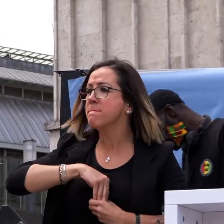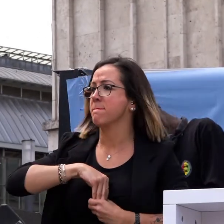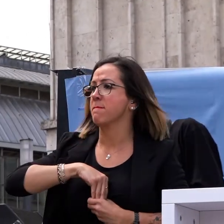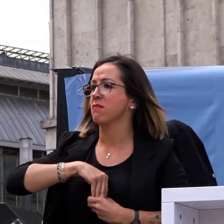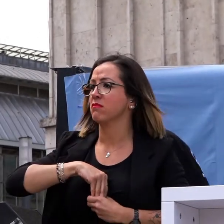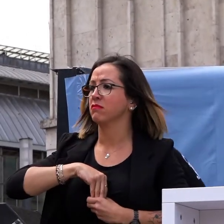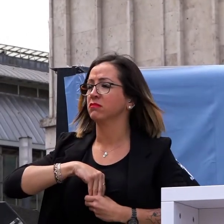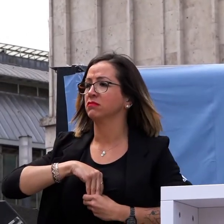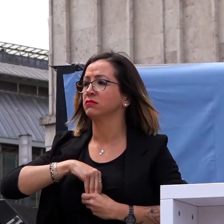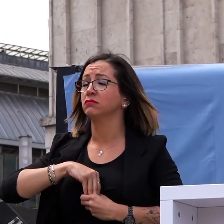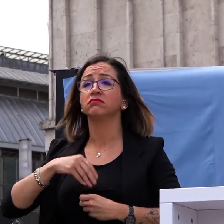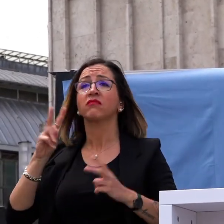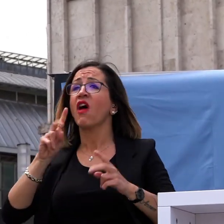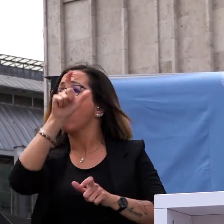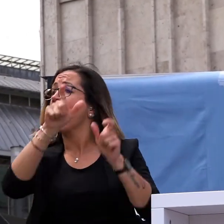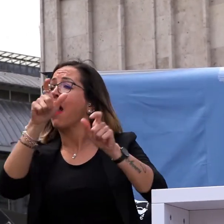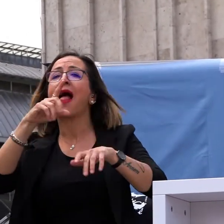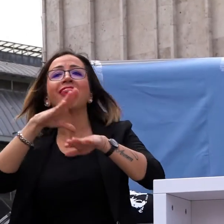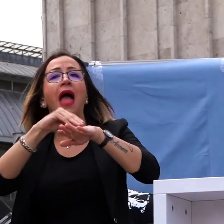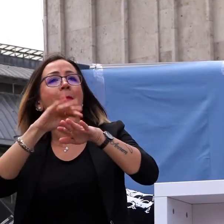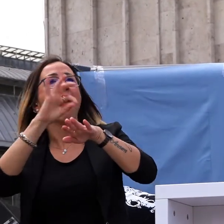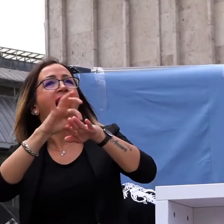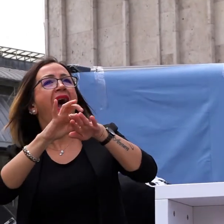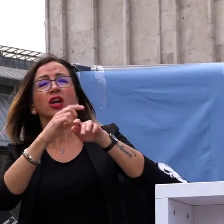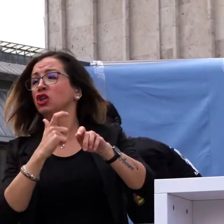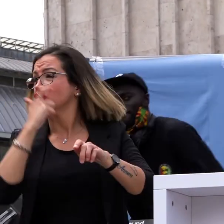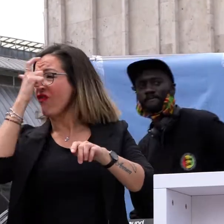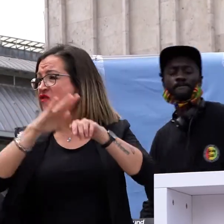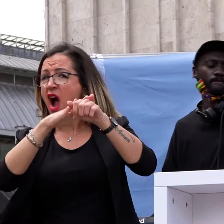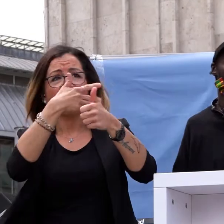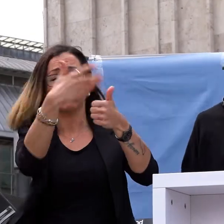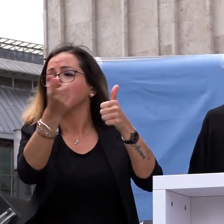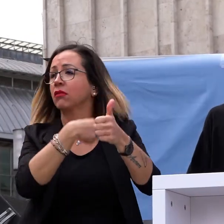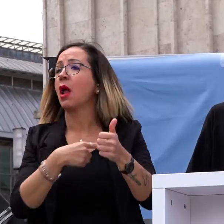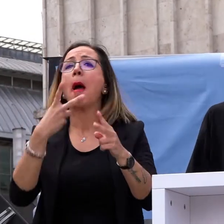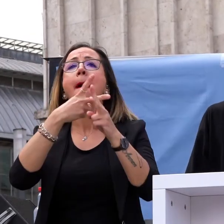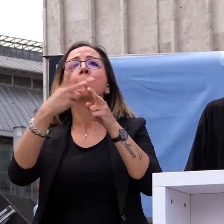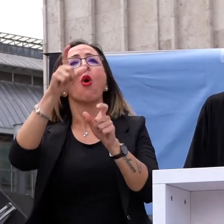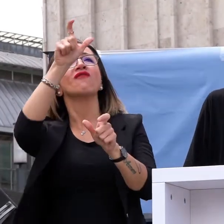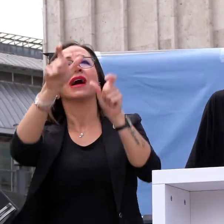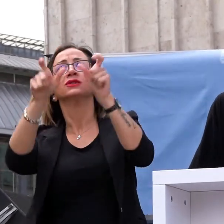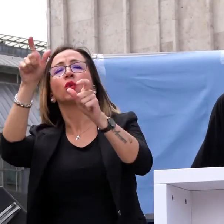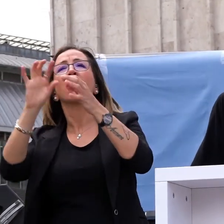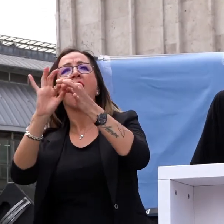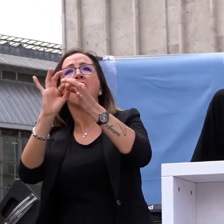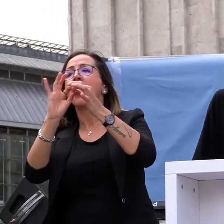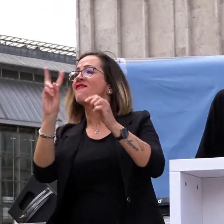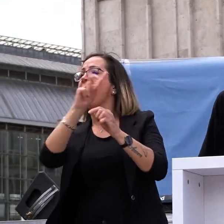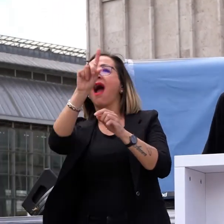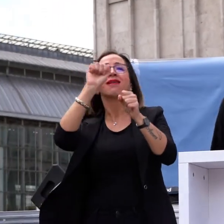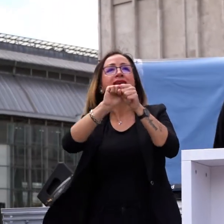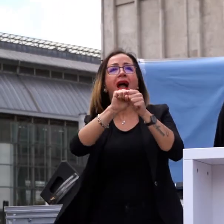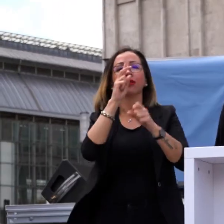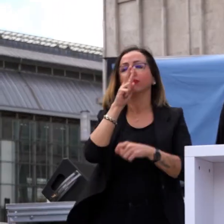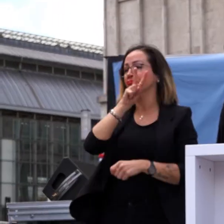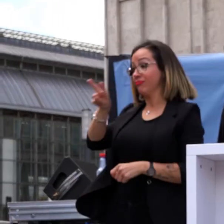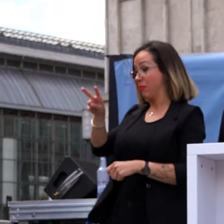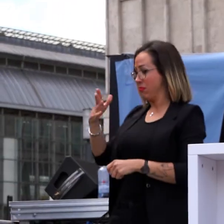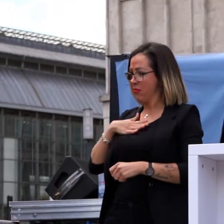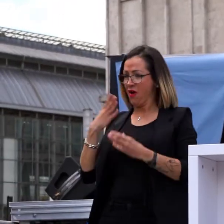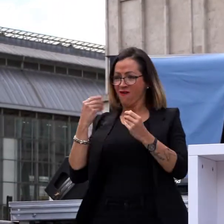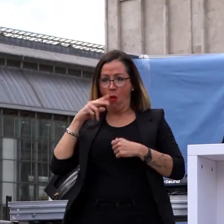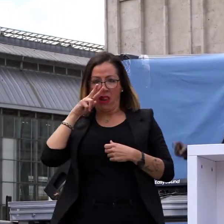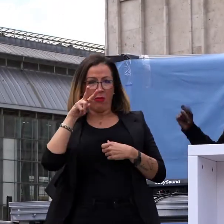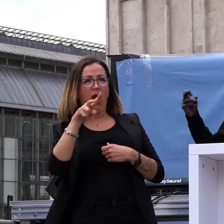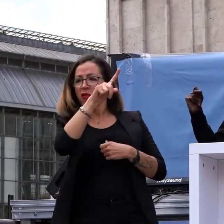gibt kaum schwarze Therapeutinnen und Therapeuten. Es gibt kaum professionelle Hilfe, die unsere Probleme aus demselben Blickwinkel wahrnimmt wie wir.